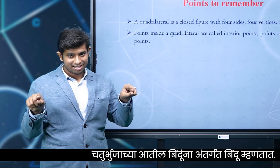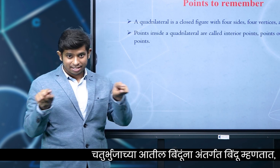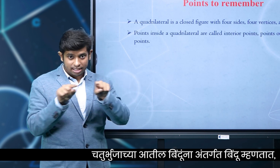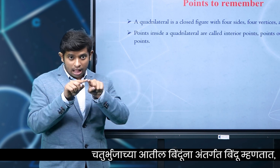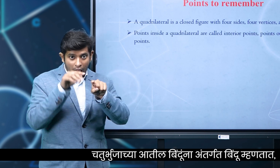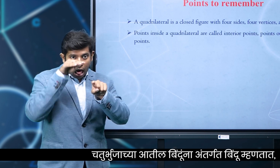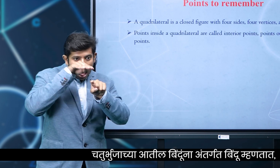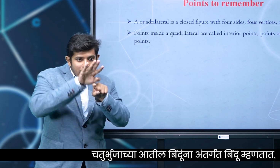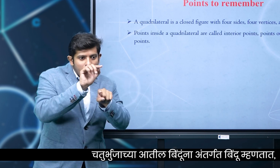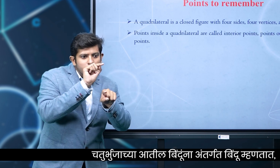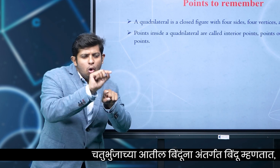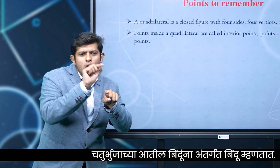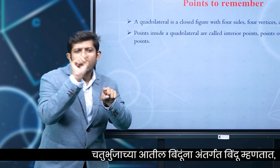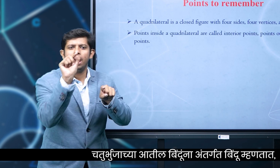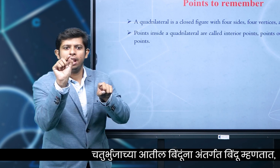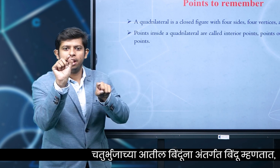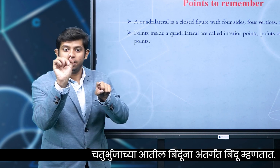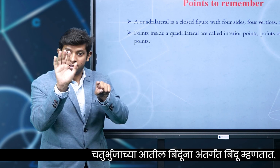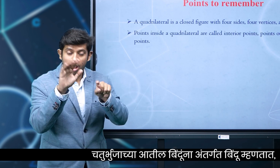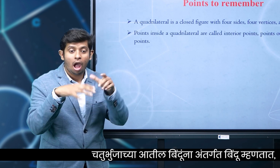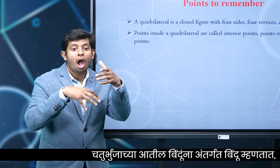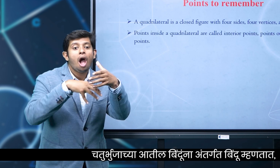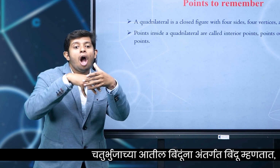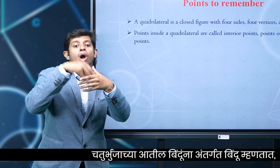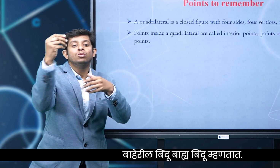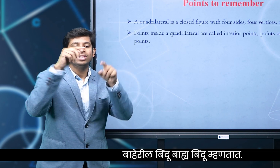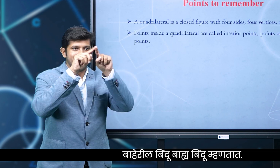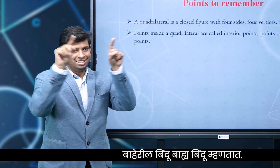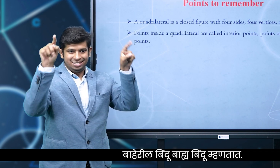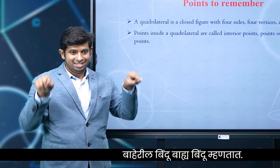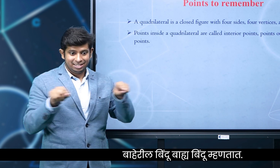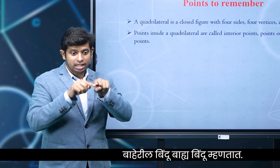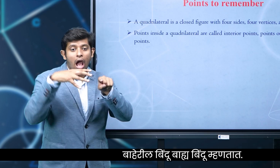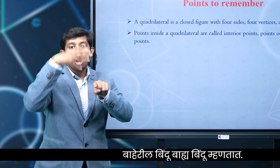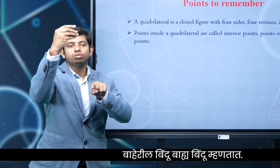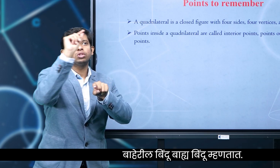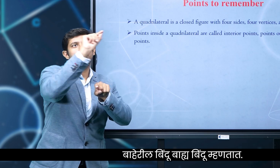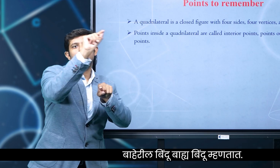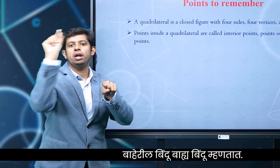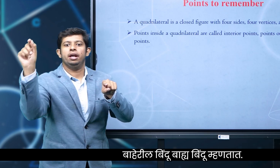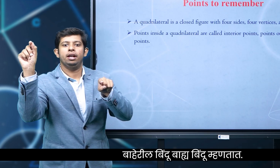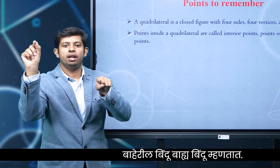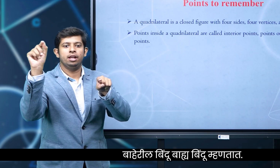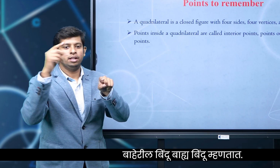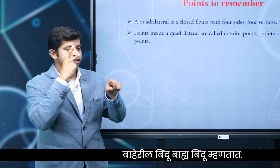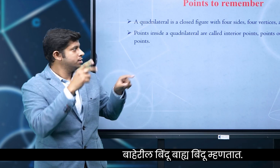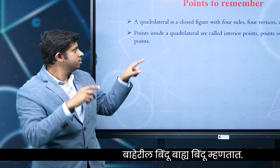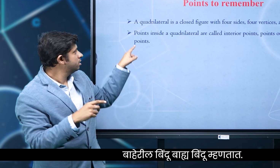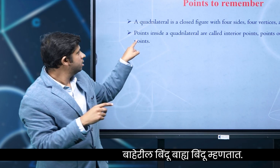चतुर्भुजाच्या आतील बिंदूंना अंतर्गत बिंदू म्हणतात. बाहेरील बिंदू बाह्य बिंदू म्हणतात.